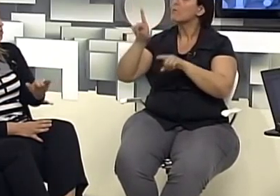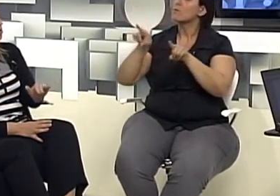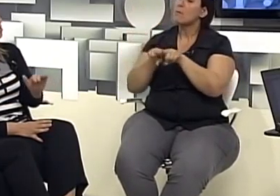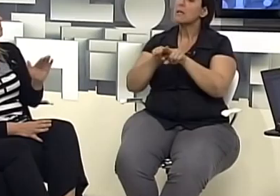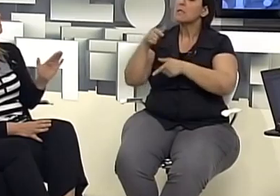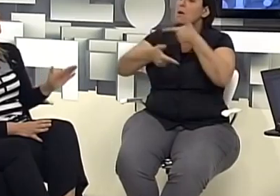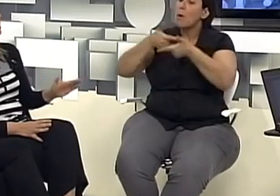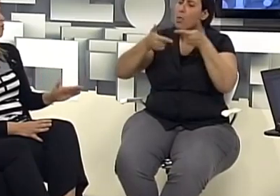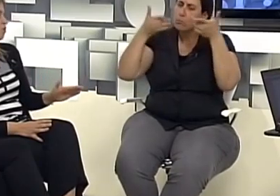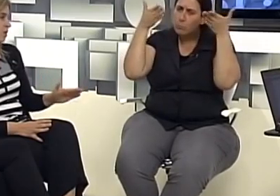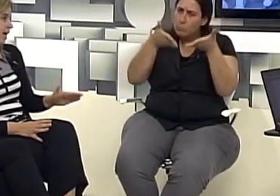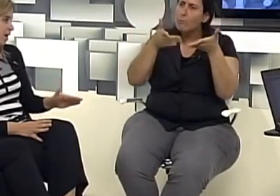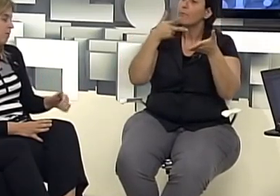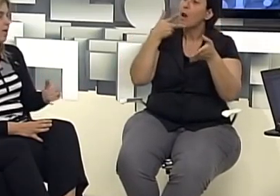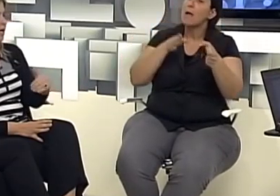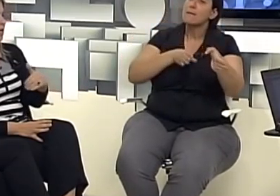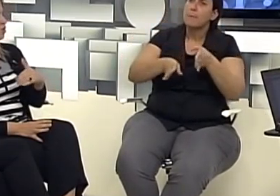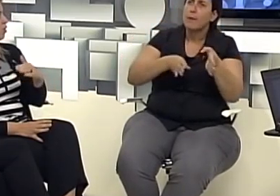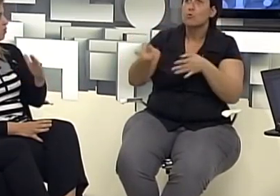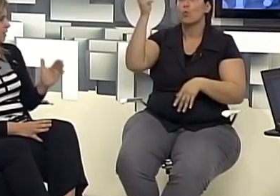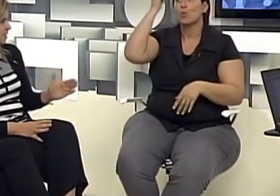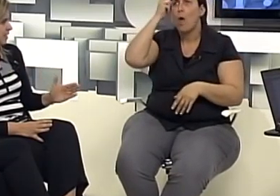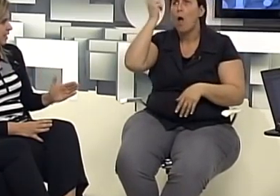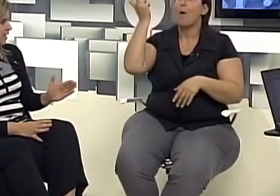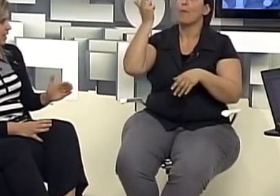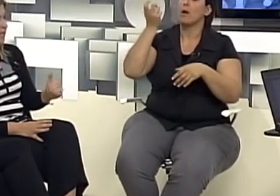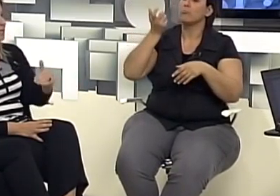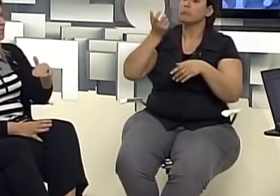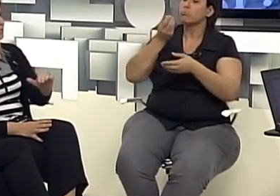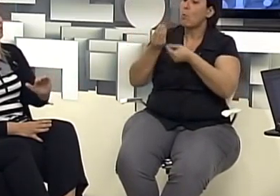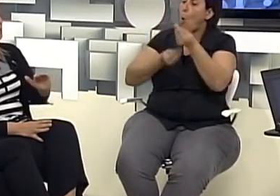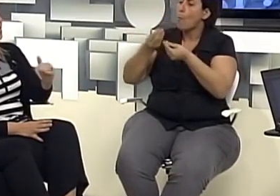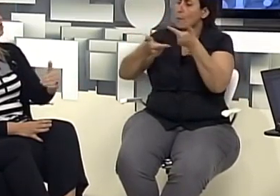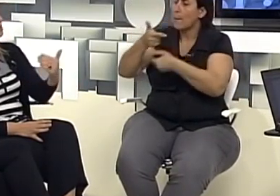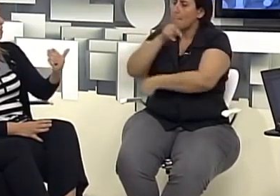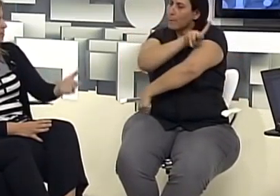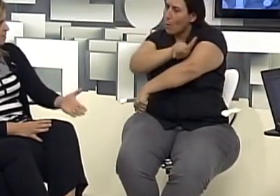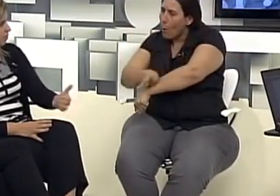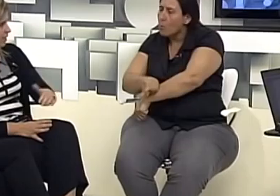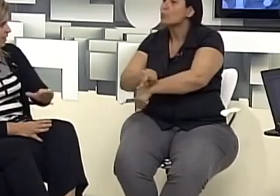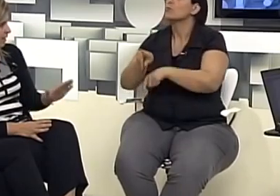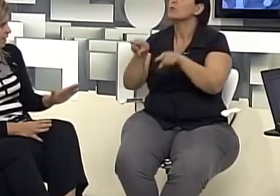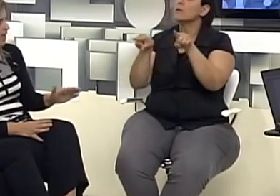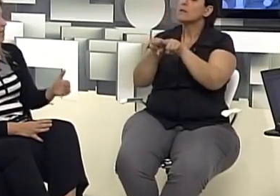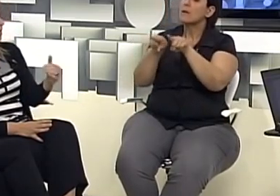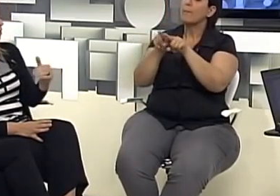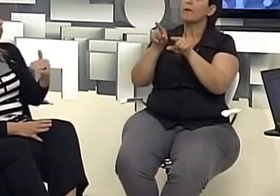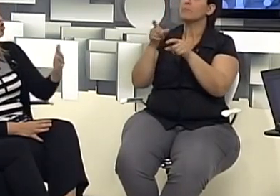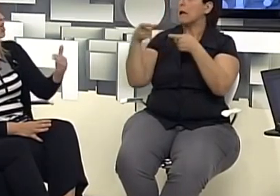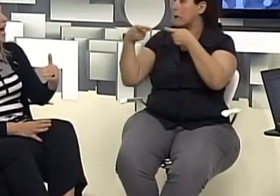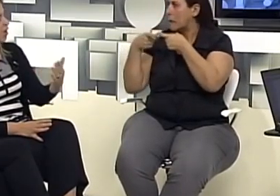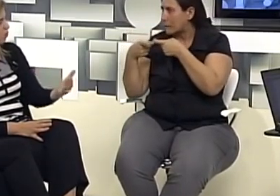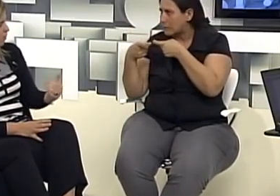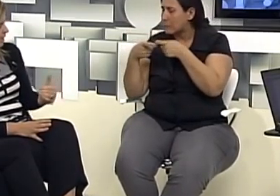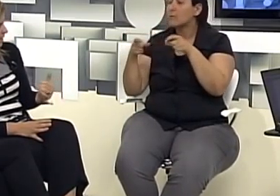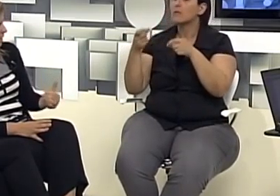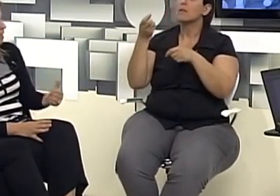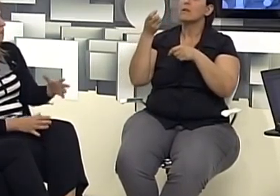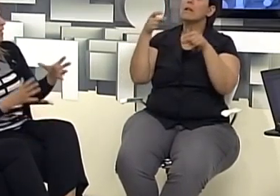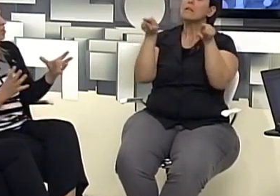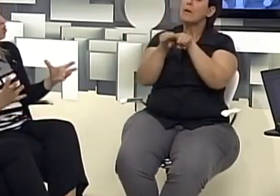pedagógica, as questões de acessibilidade cultural e de outras linhas também de intervenção clínica ou de diálogo